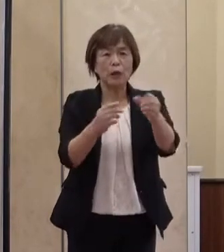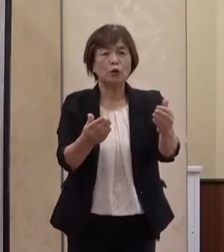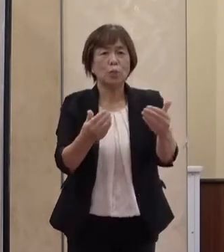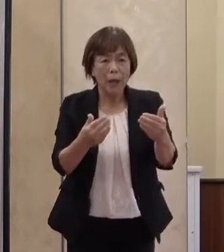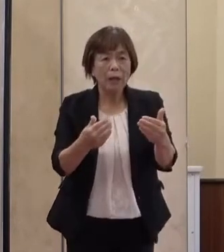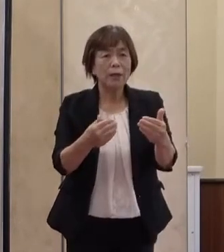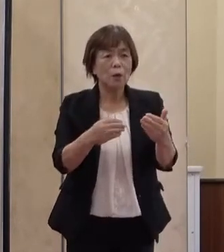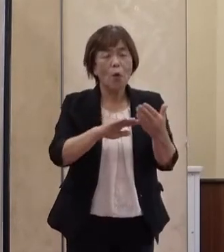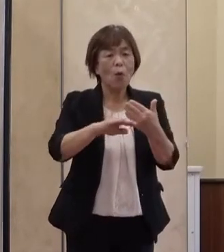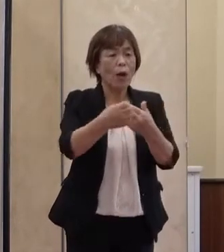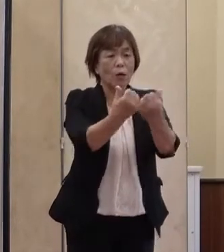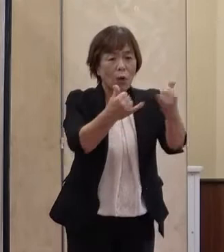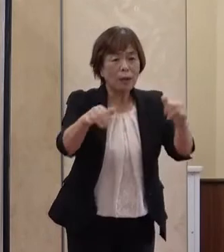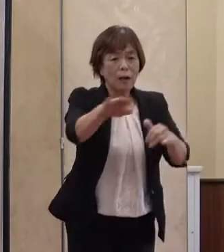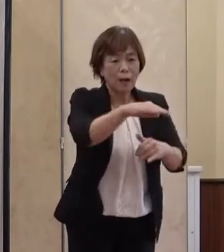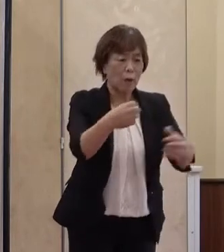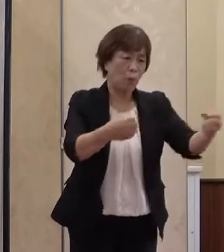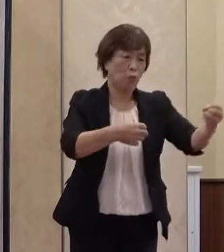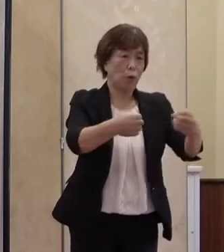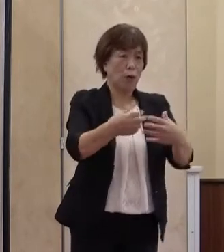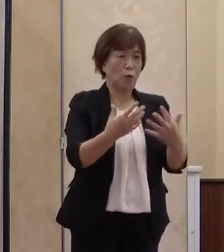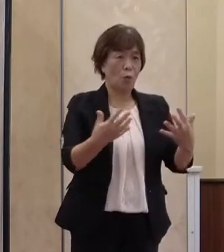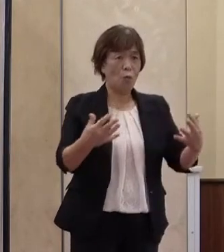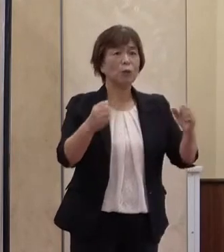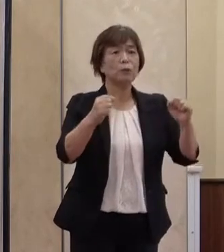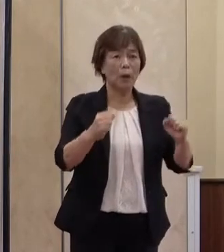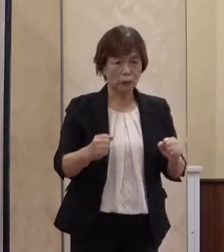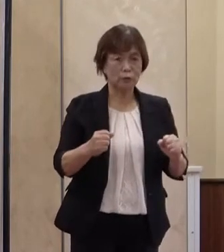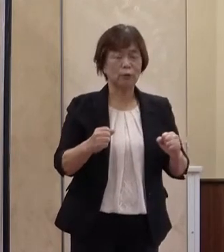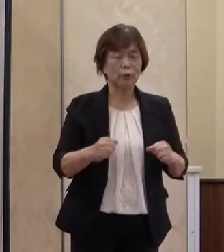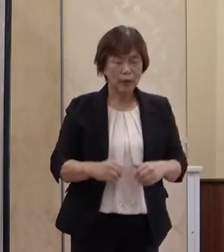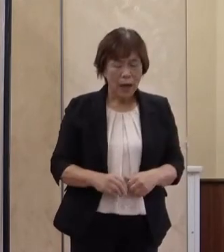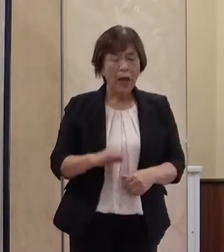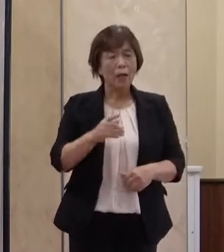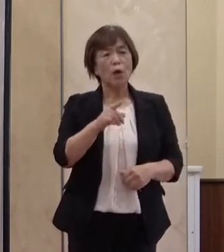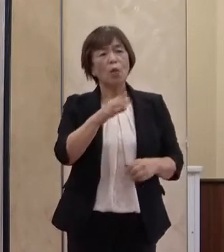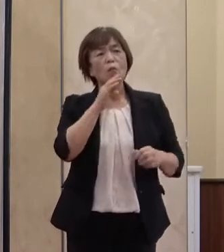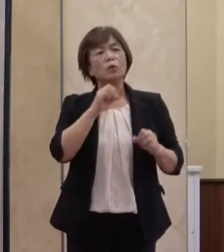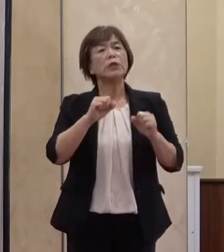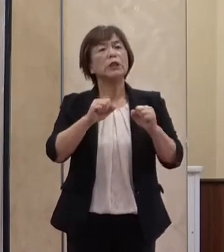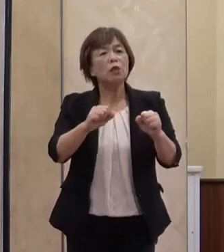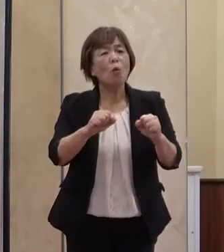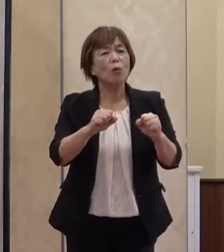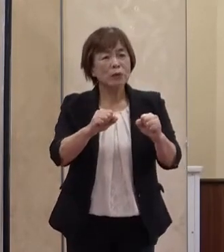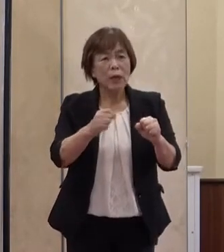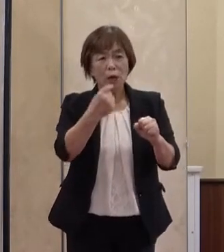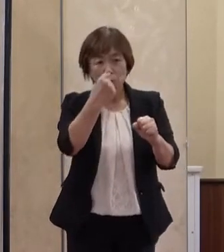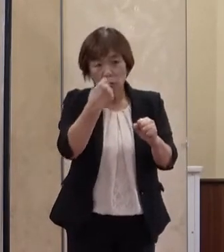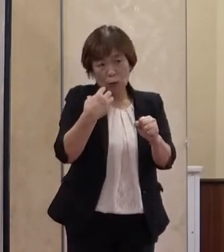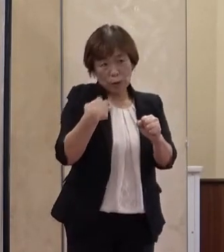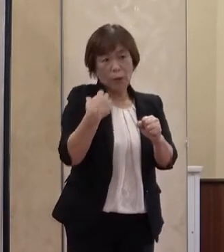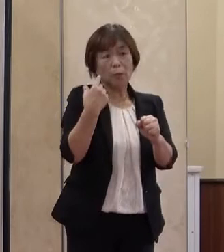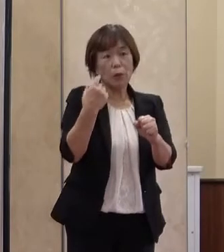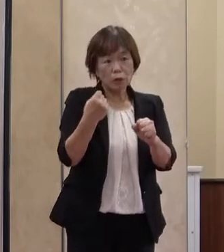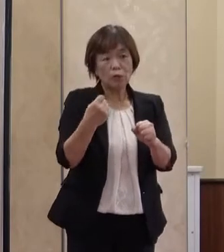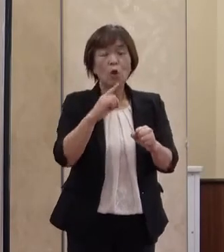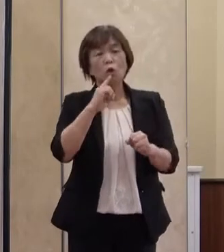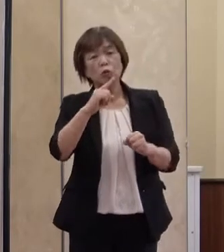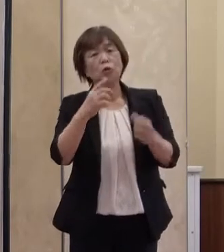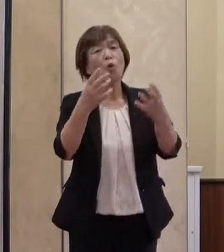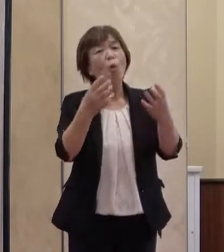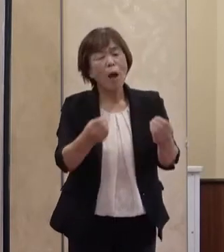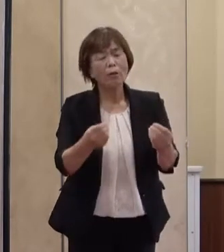からもやっぱ話を受けることがある。でただやっぱり僕自身はそれを実行する立場の人間ですから、言って終わりですもんやったら、まあ、